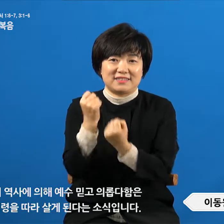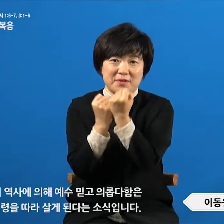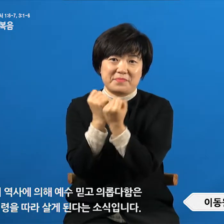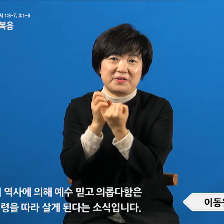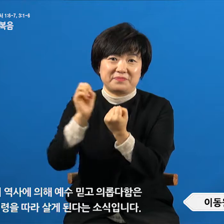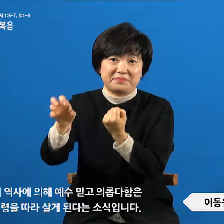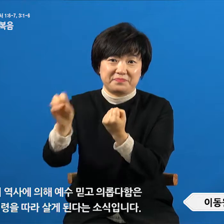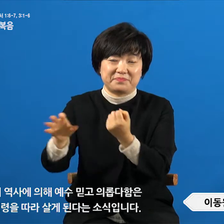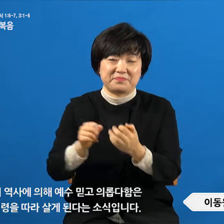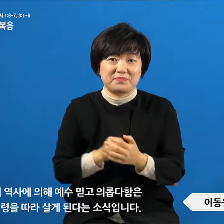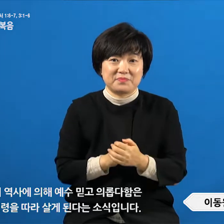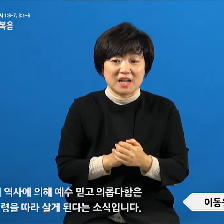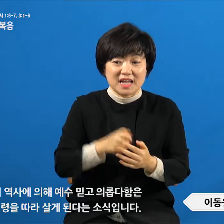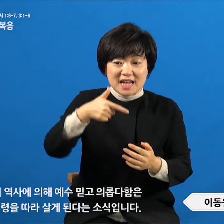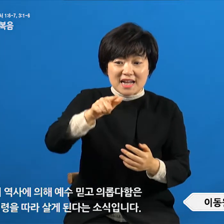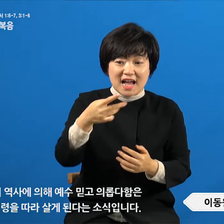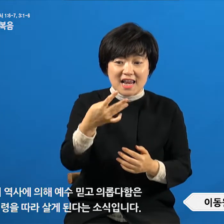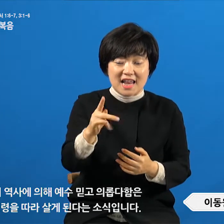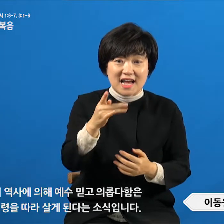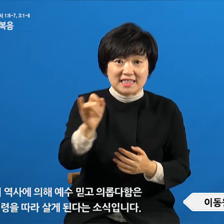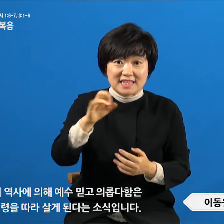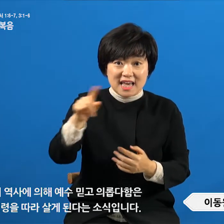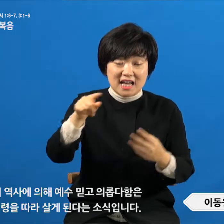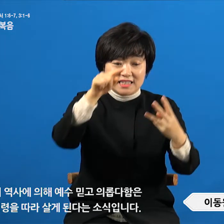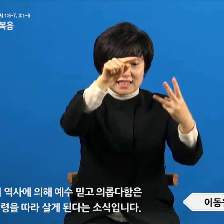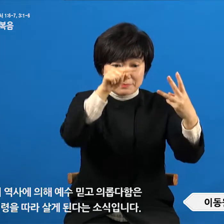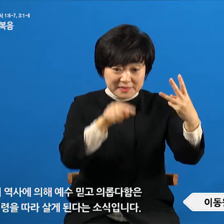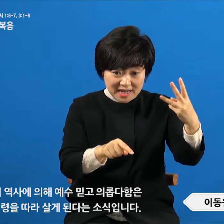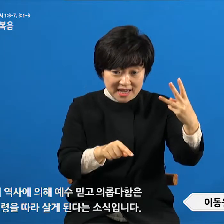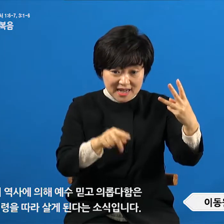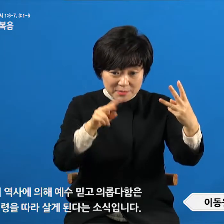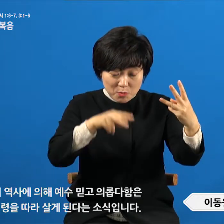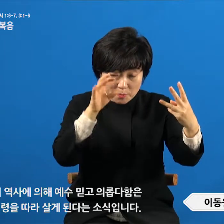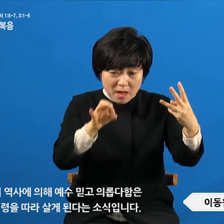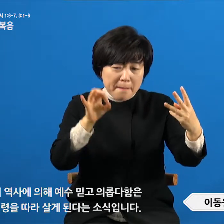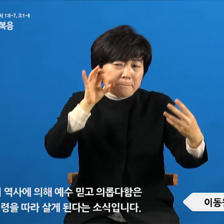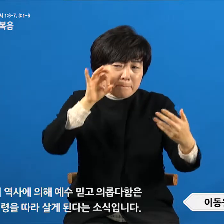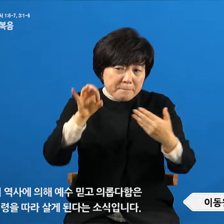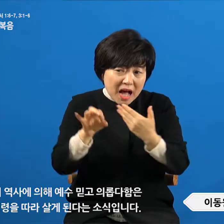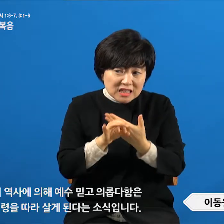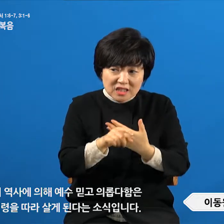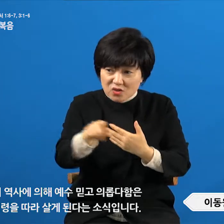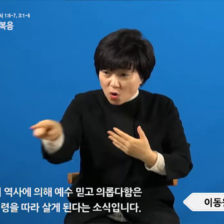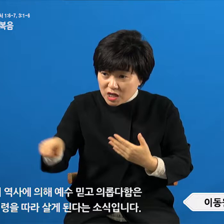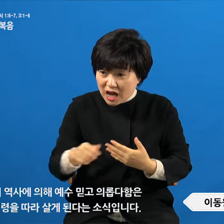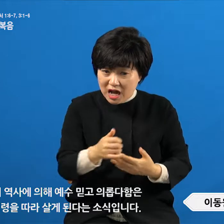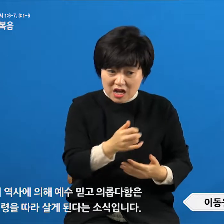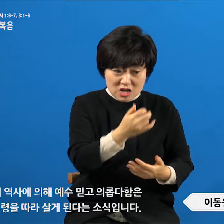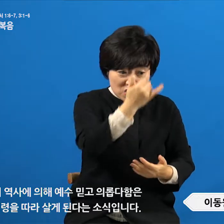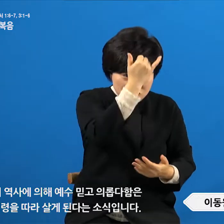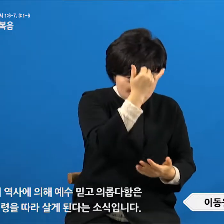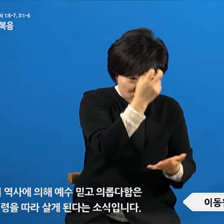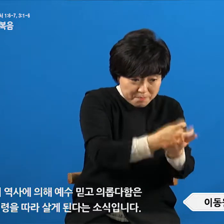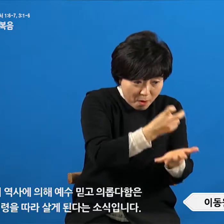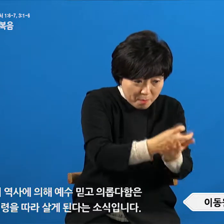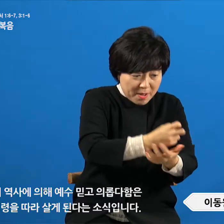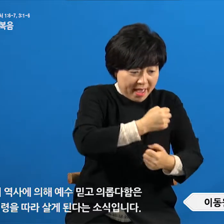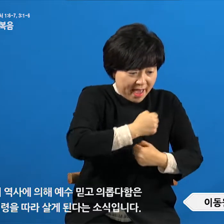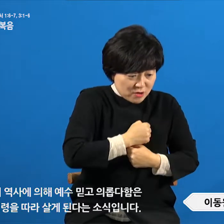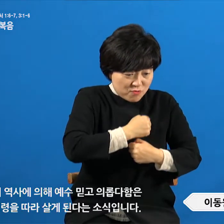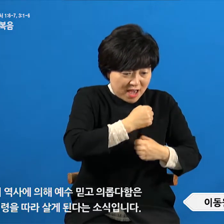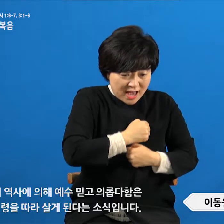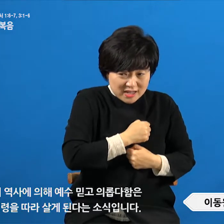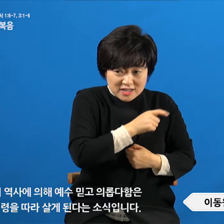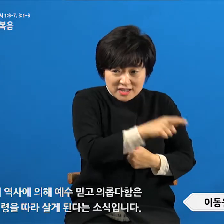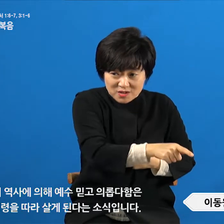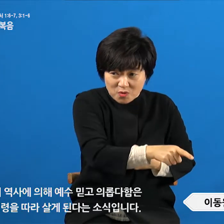갈라디아 3장에서부터 시작해서 만일 성도들의 삶이 율법의 행위를 기준으로 만들어지는 것이 아니라면